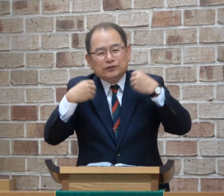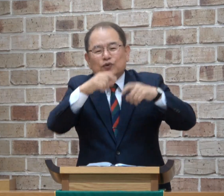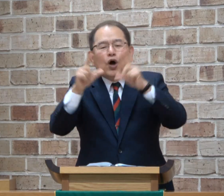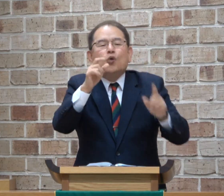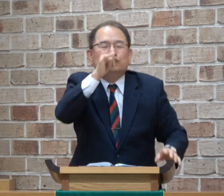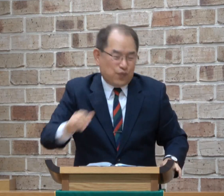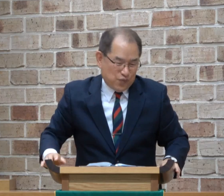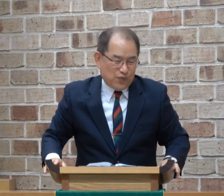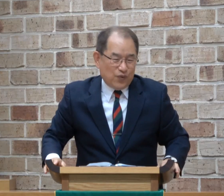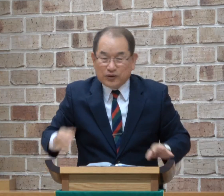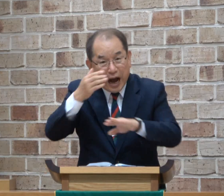감사하지 않으십니까?